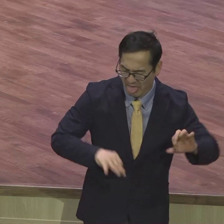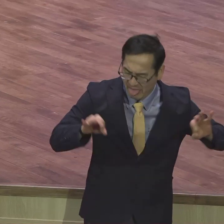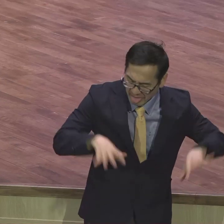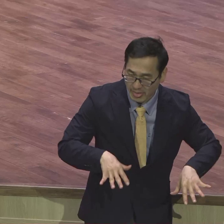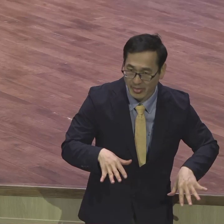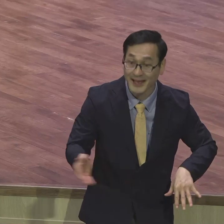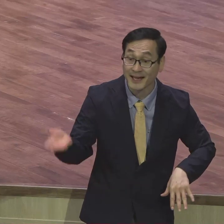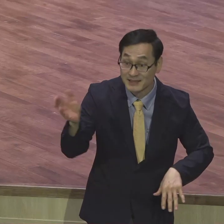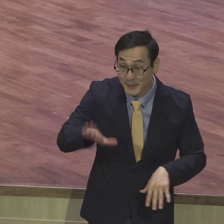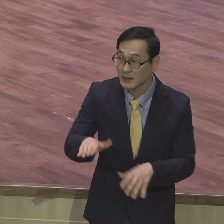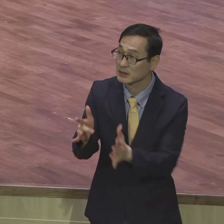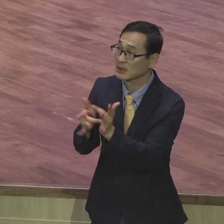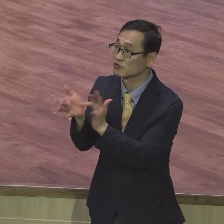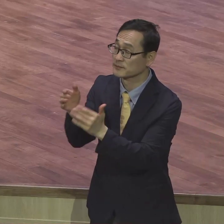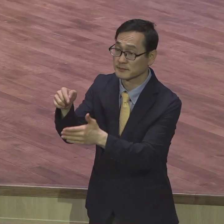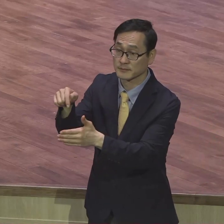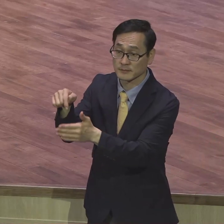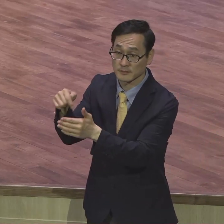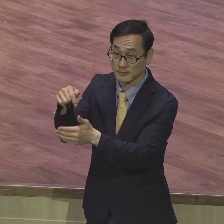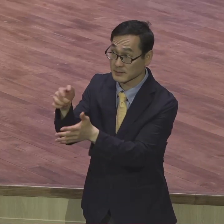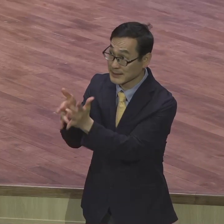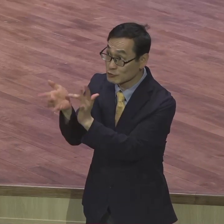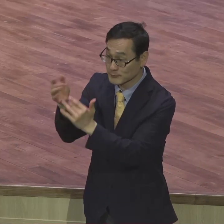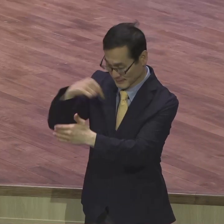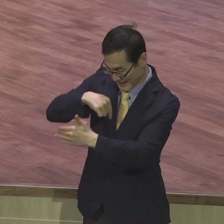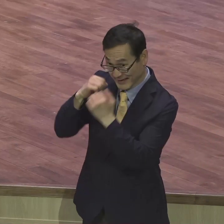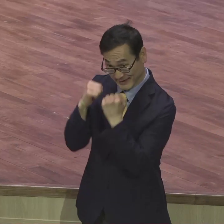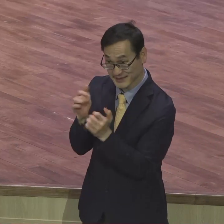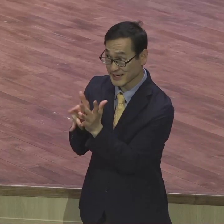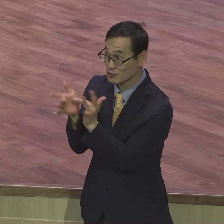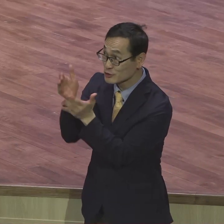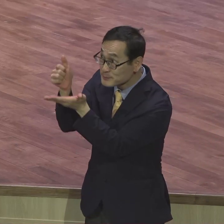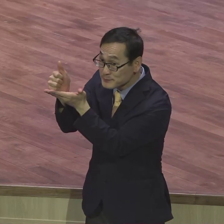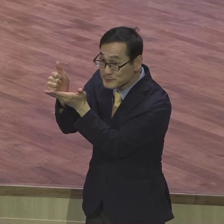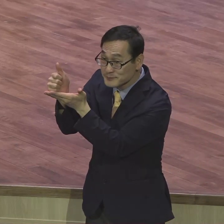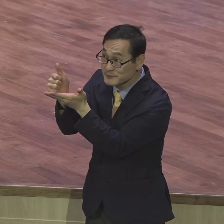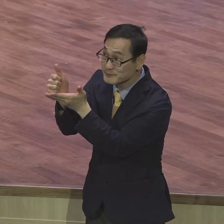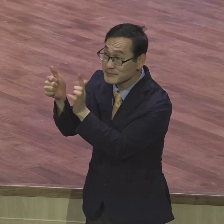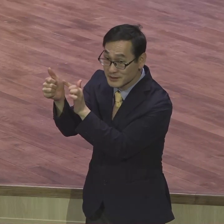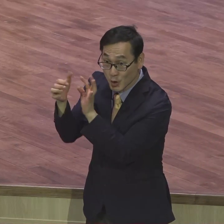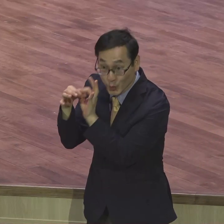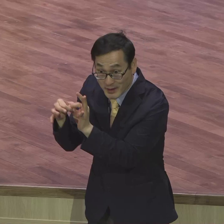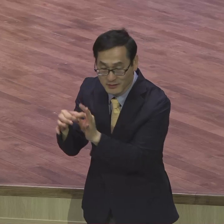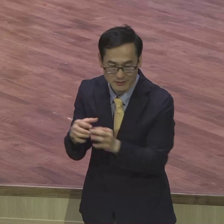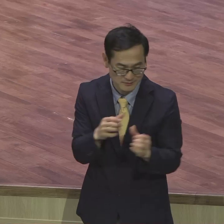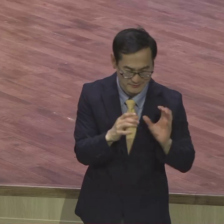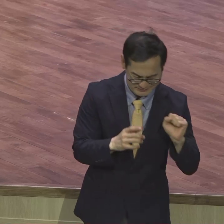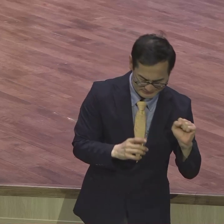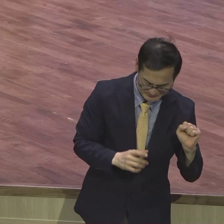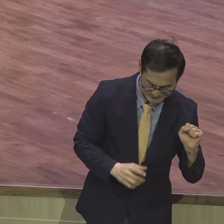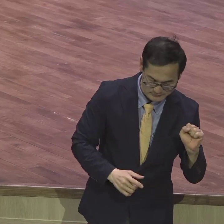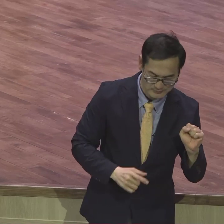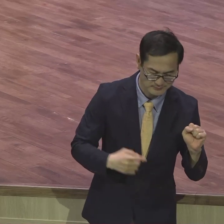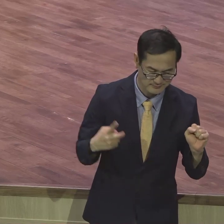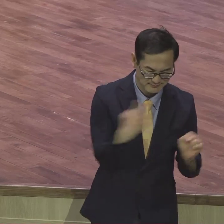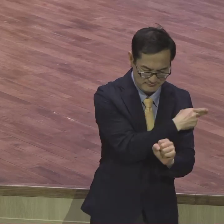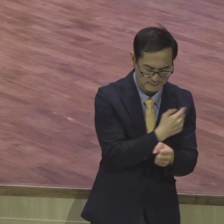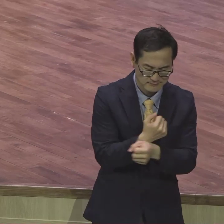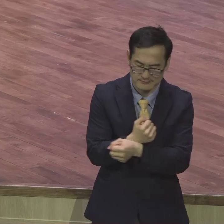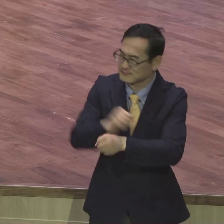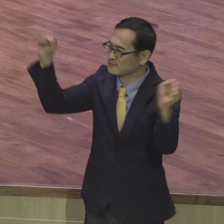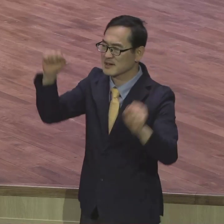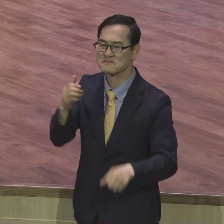안에 계신 예수 그리스도 인하야 모든 것에 완전 자유하노라. 그래서